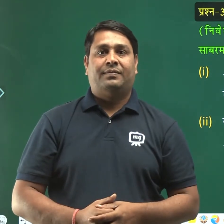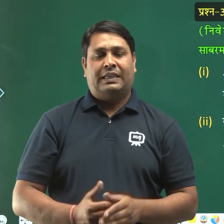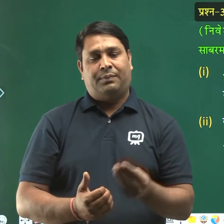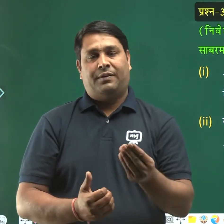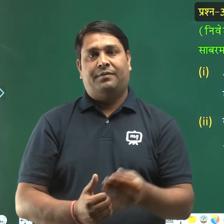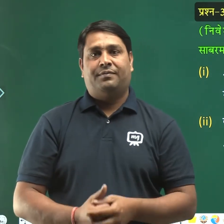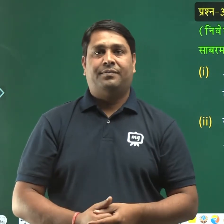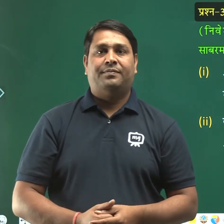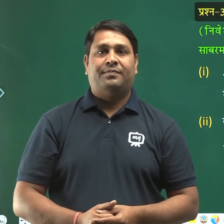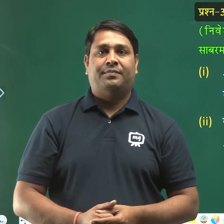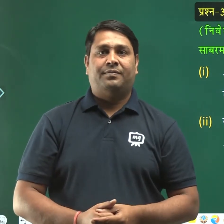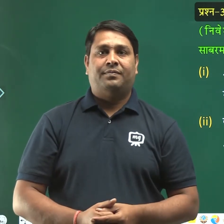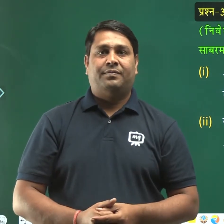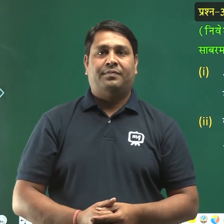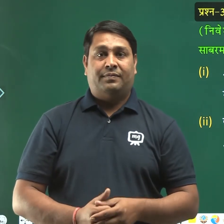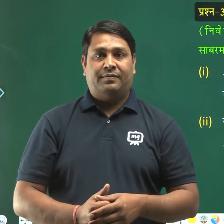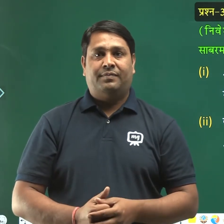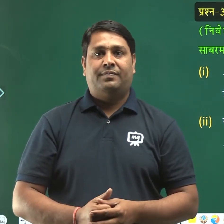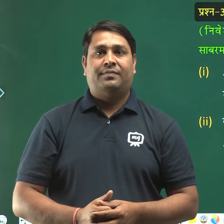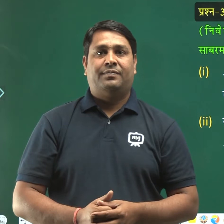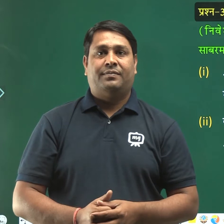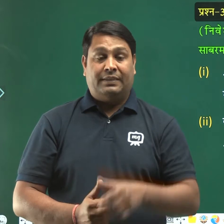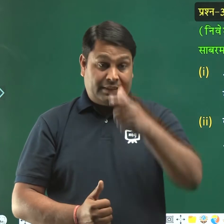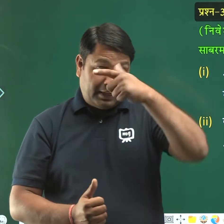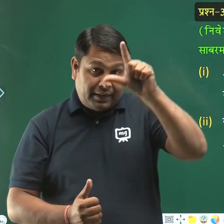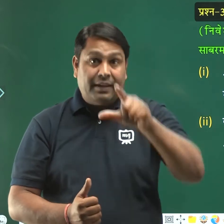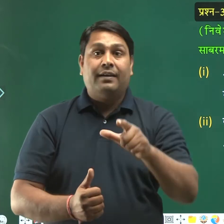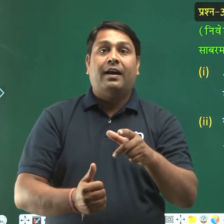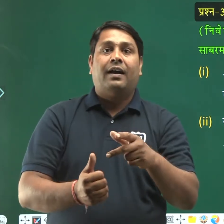प्राय भारत का मैनचेस्टर